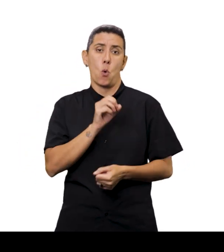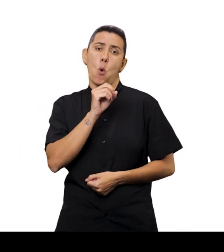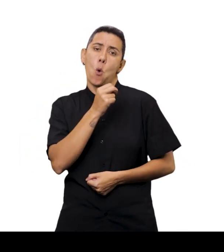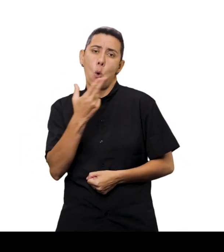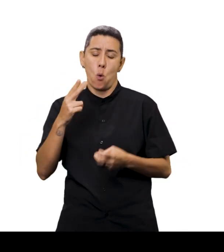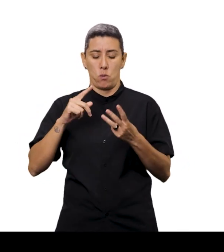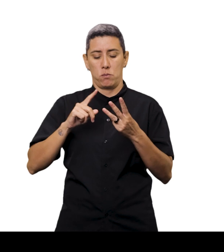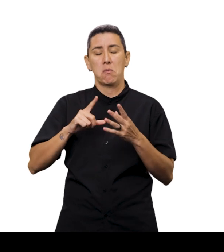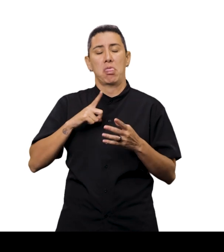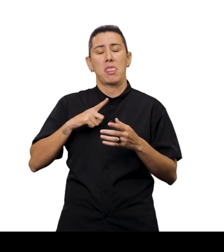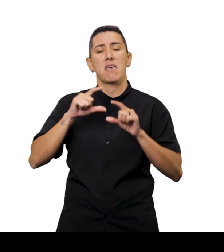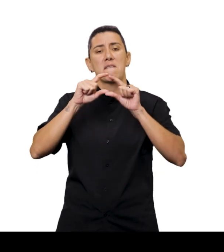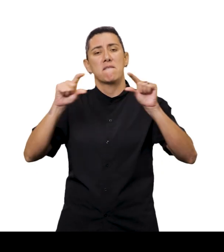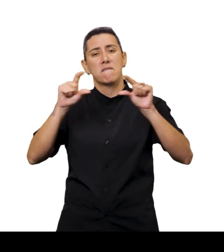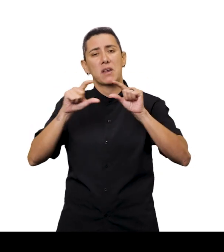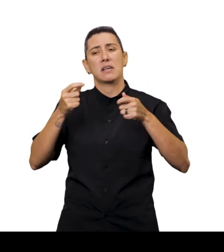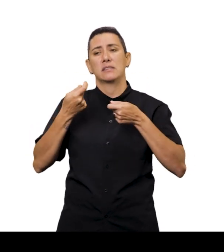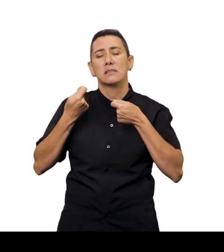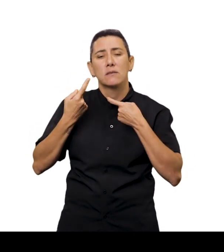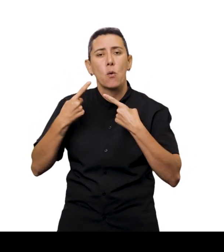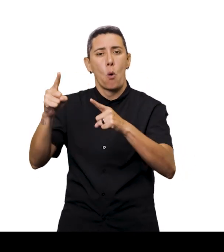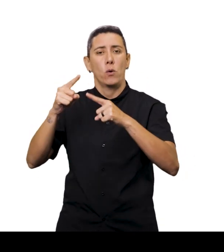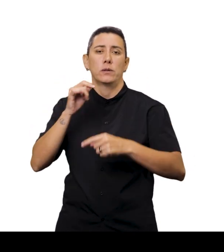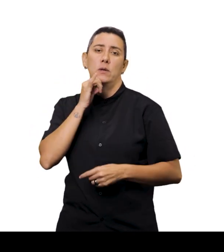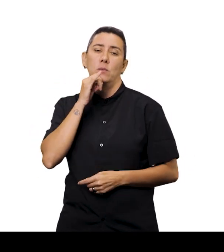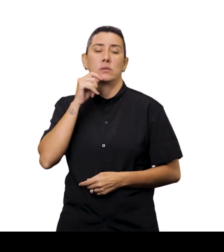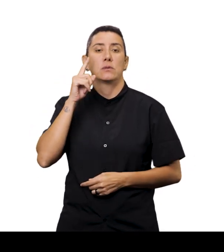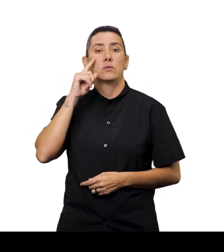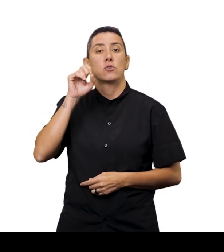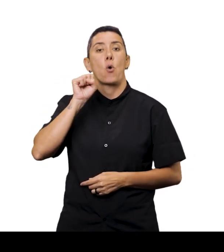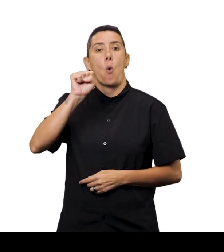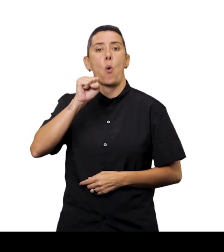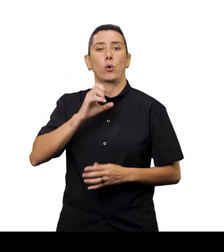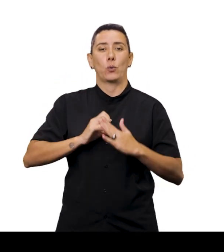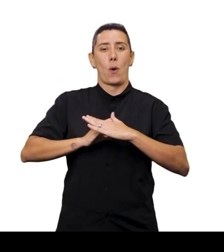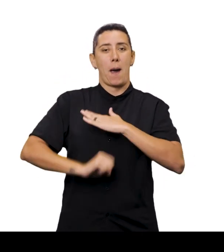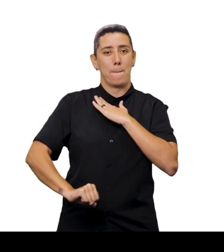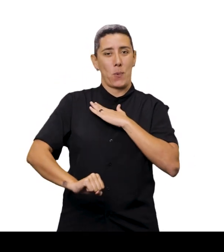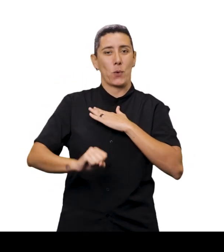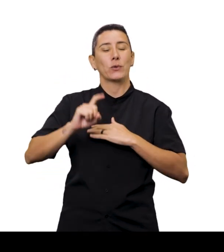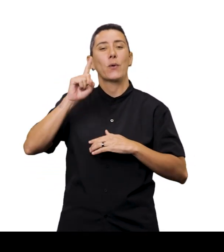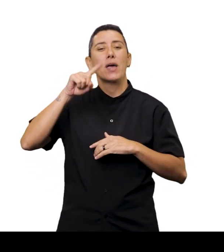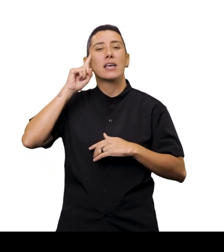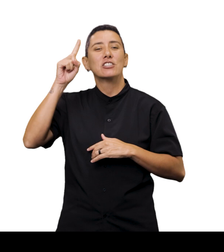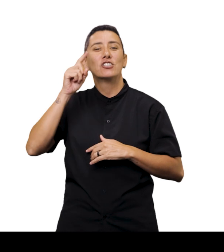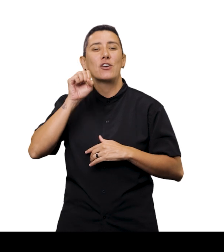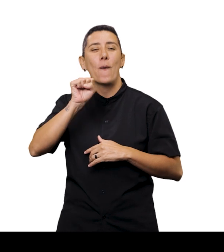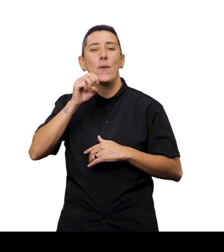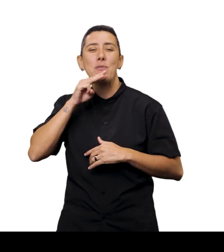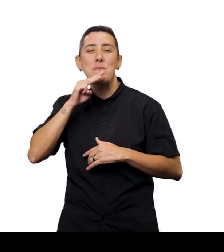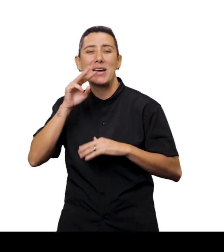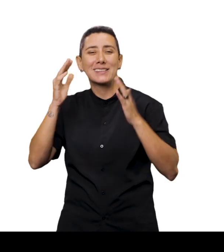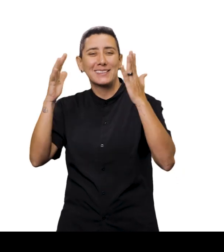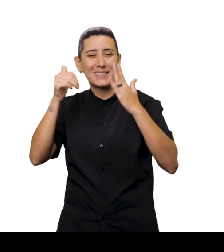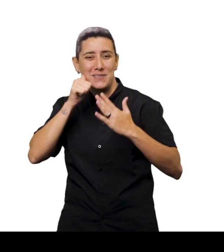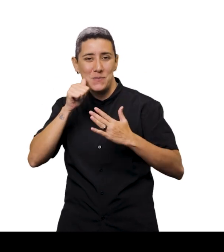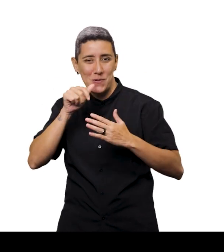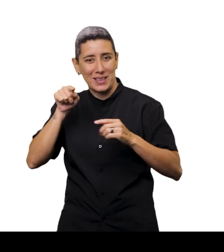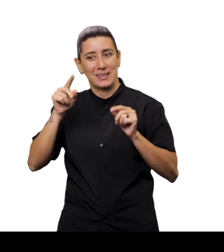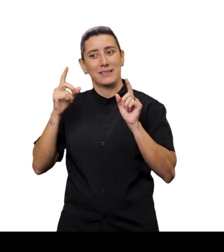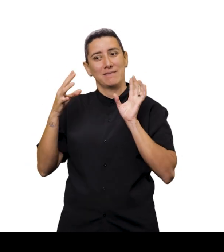decisão", ou ainda frases de protesto, como 8 de aborto, que associa o Dia Internacional das